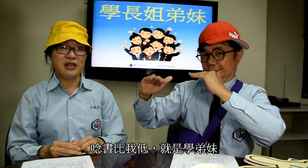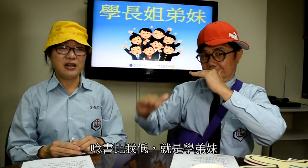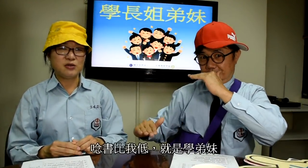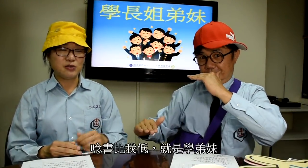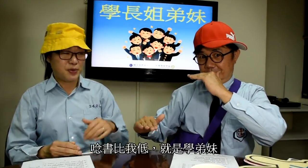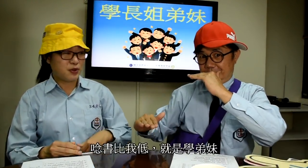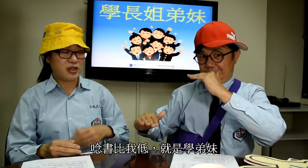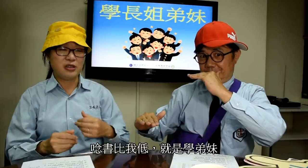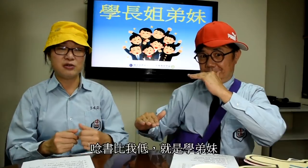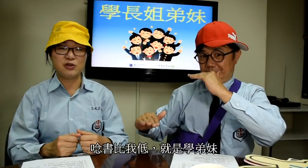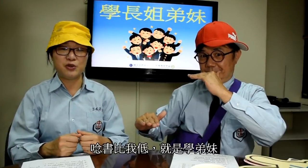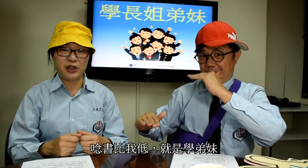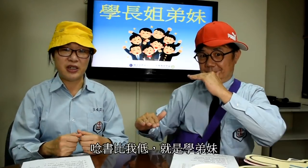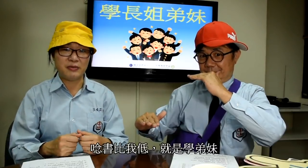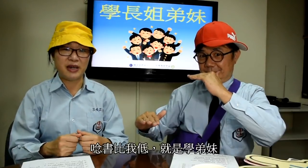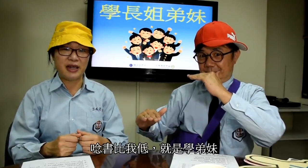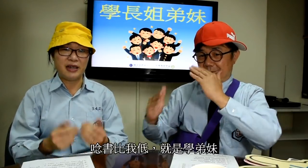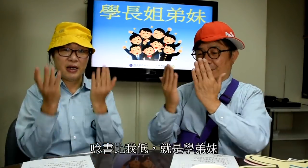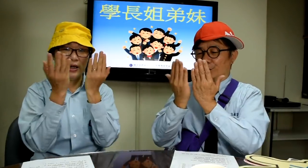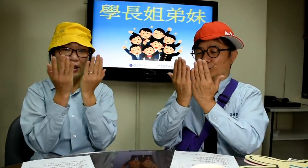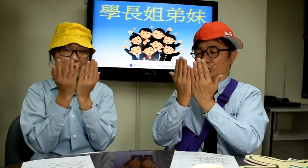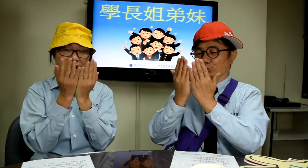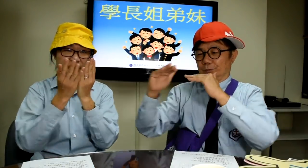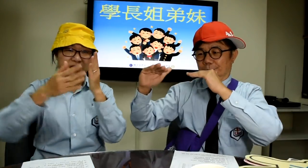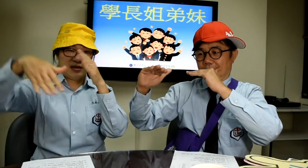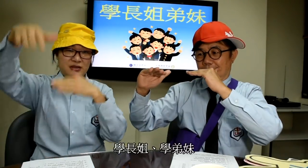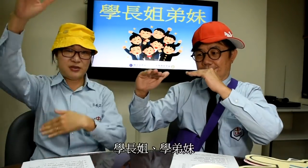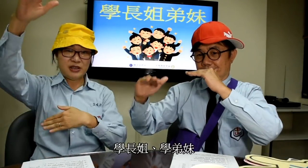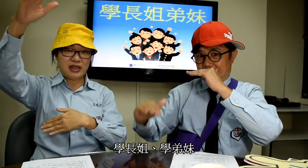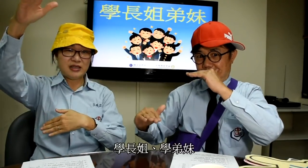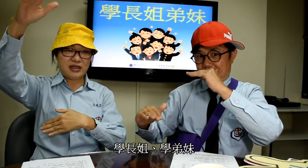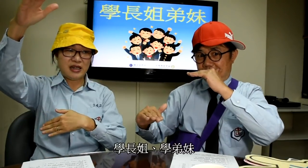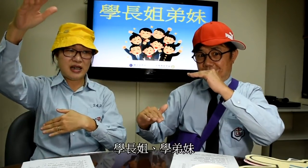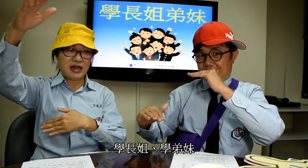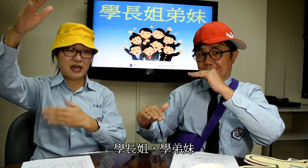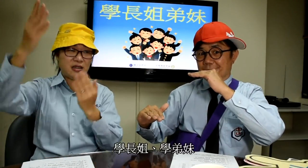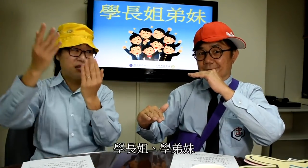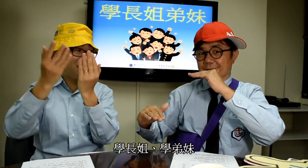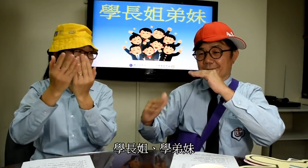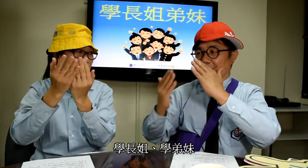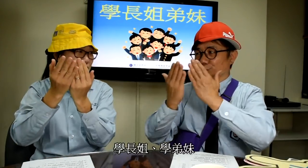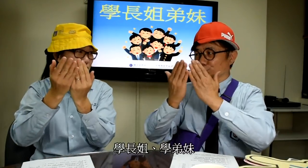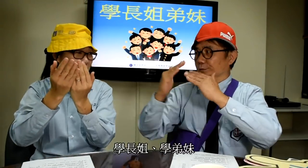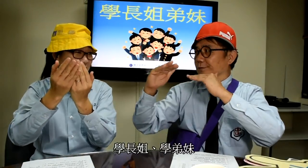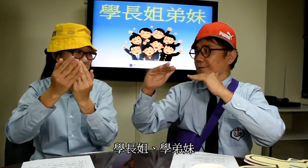书比我低就是学弟妹。学长姐，学弟妹。